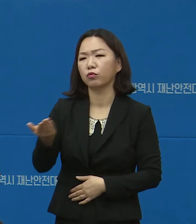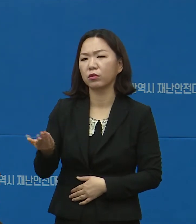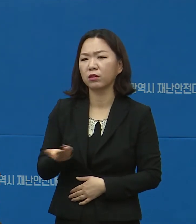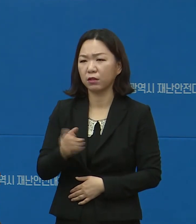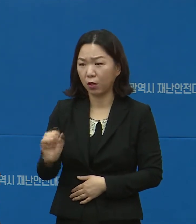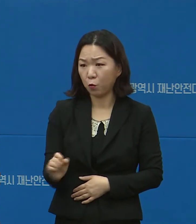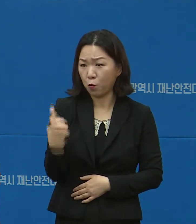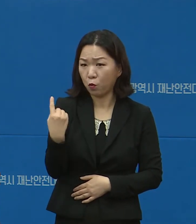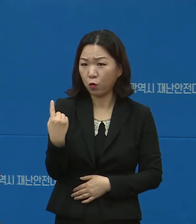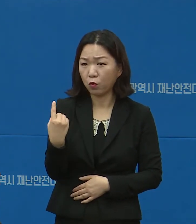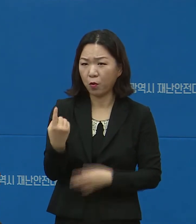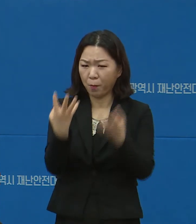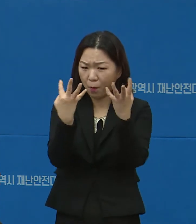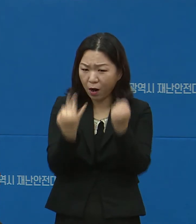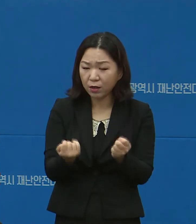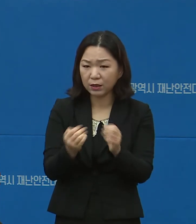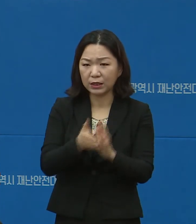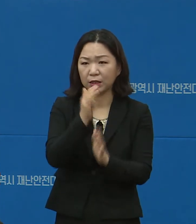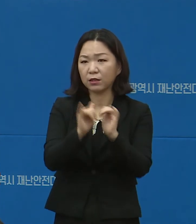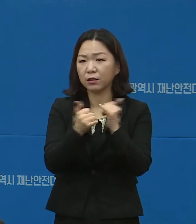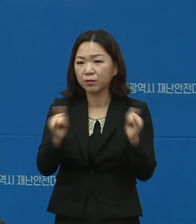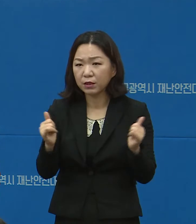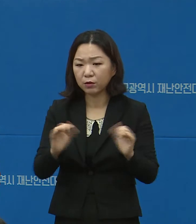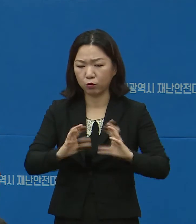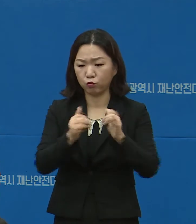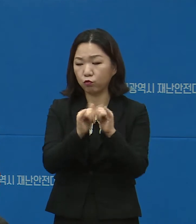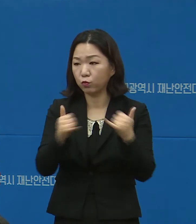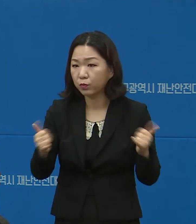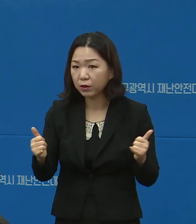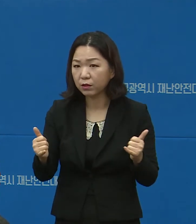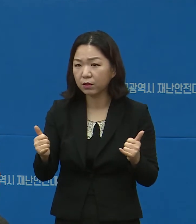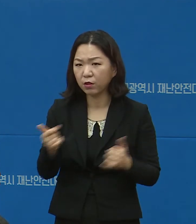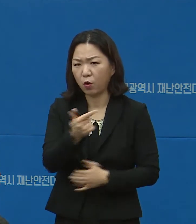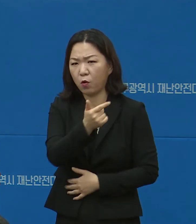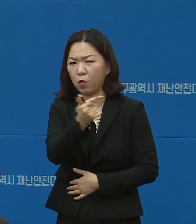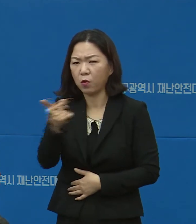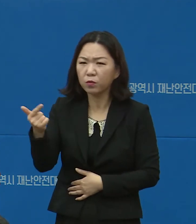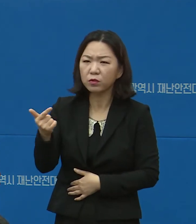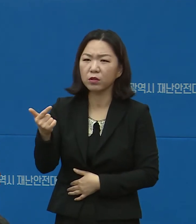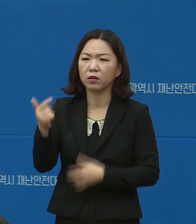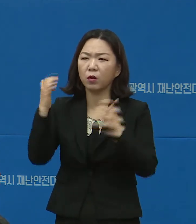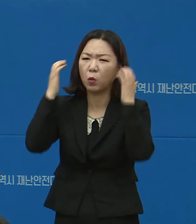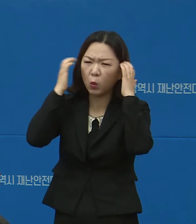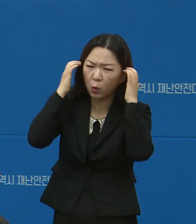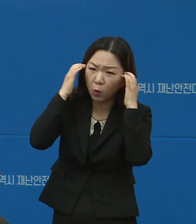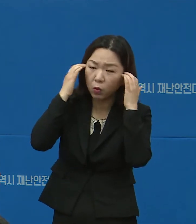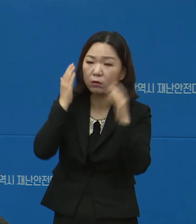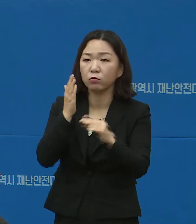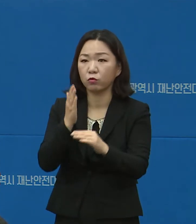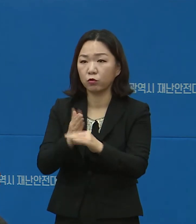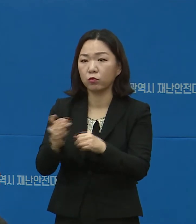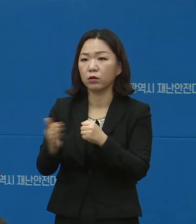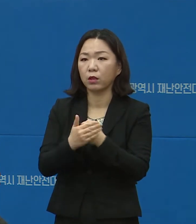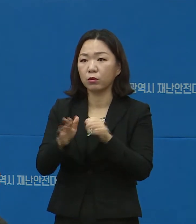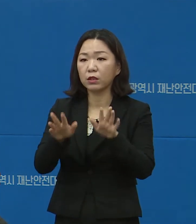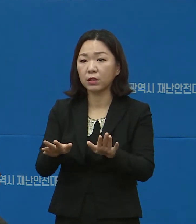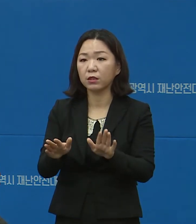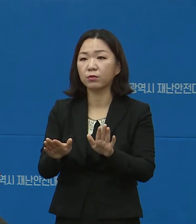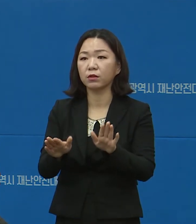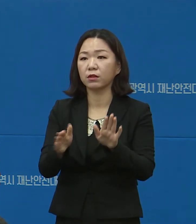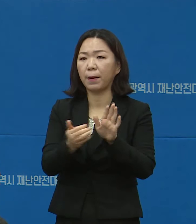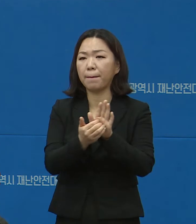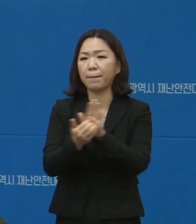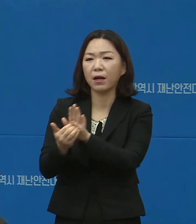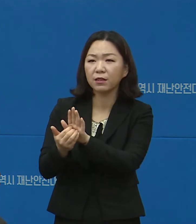인해서 수많은 시민들, 국민들이 엄청난 고통을 겪고 있습니다. 이제는 방역에 정말